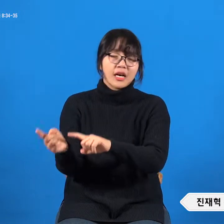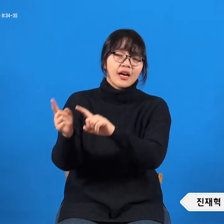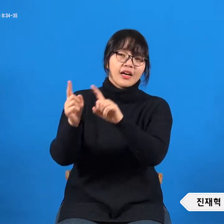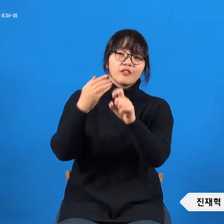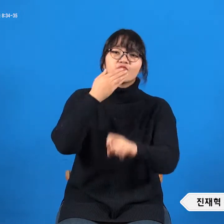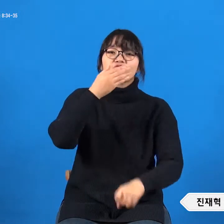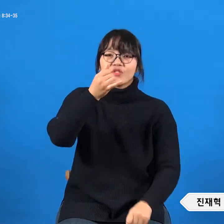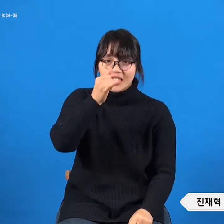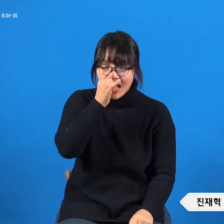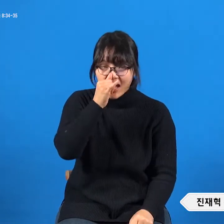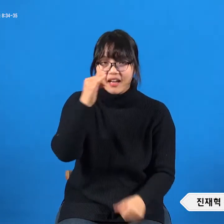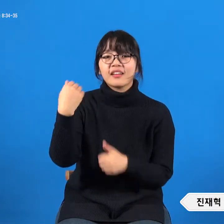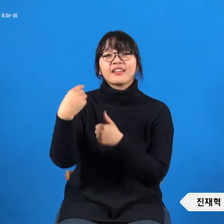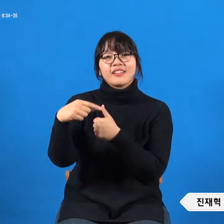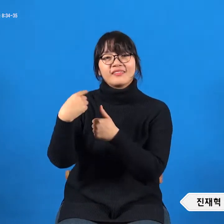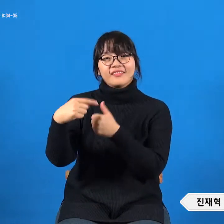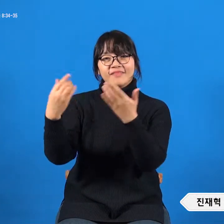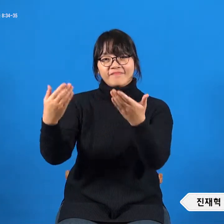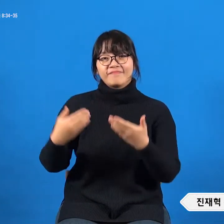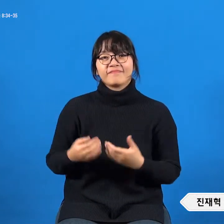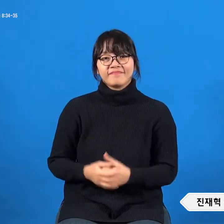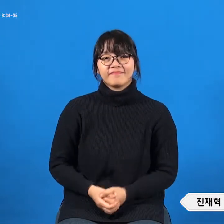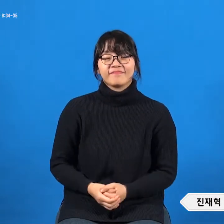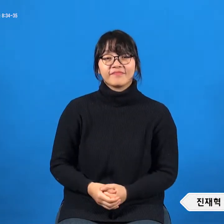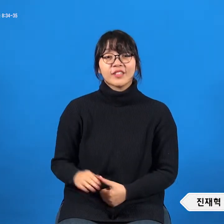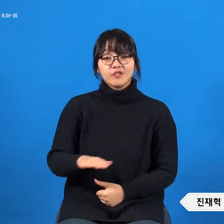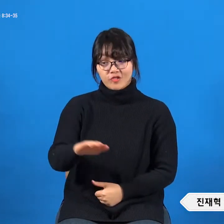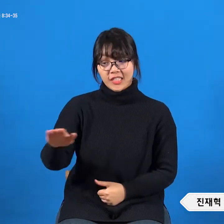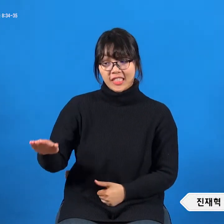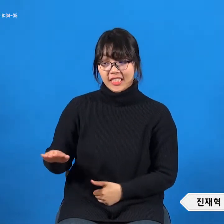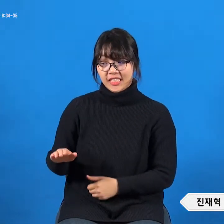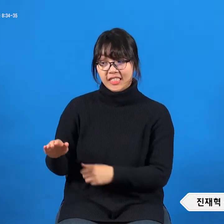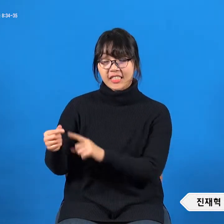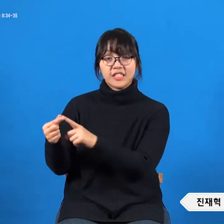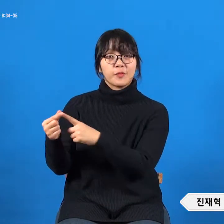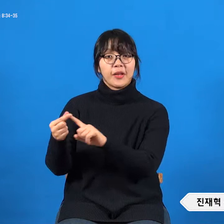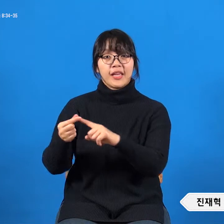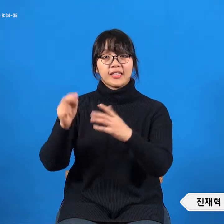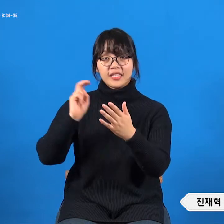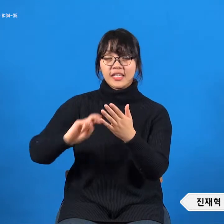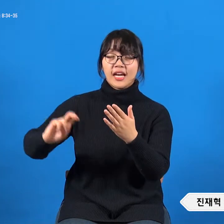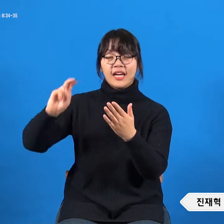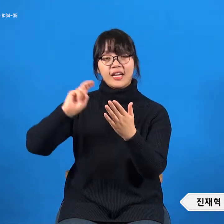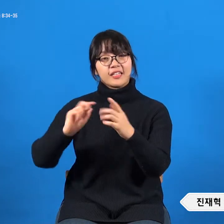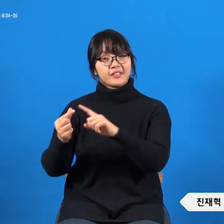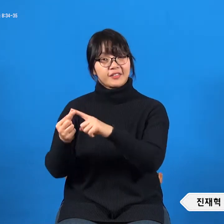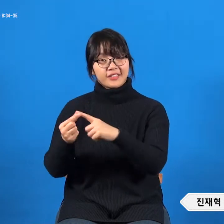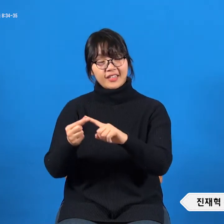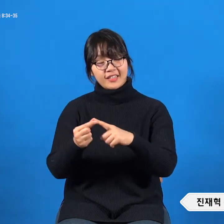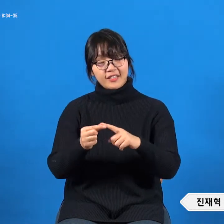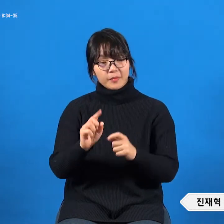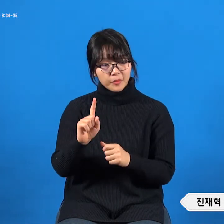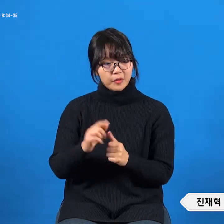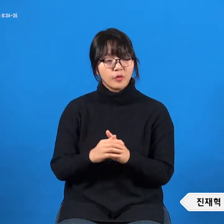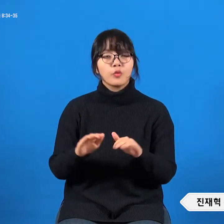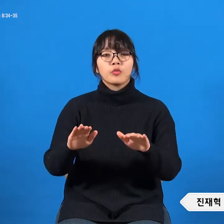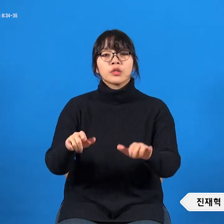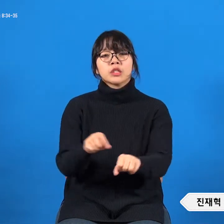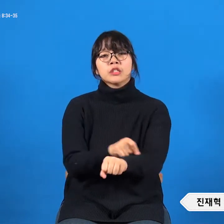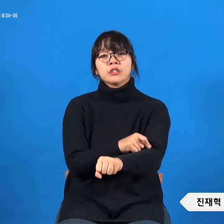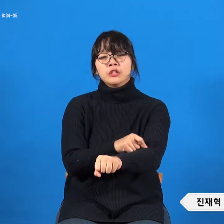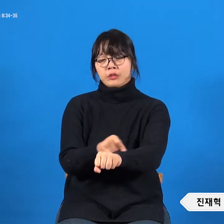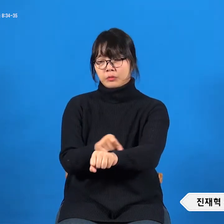우리에게 말씀하십니다. 우리 아까 불렀던 경조 찬양대, 오늘은 특별히